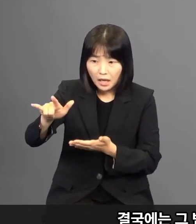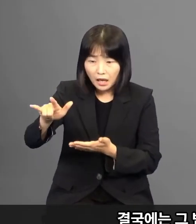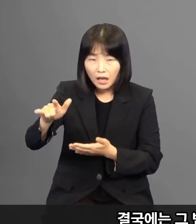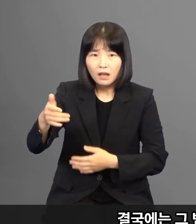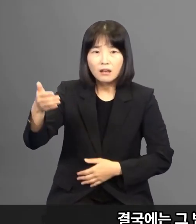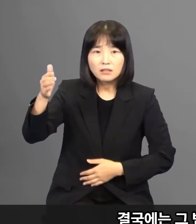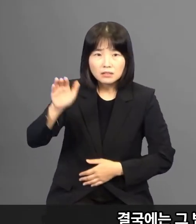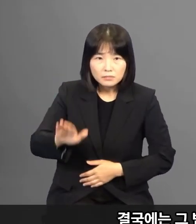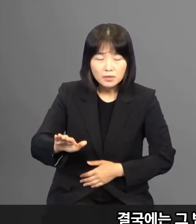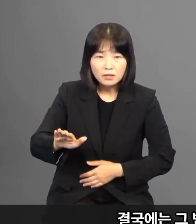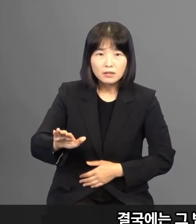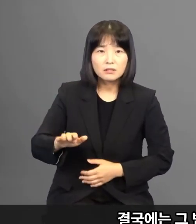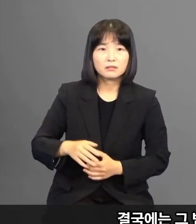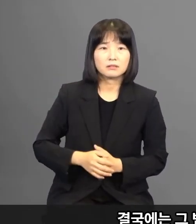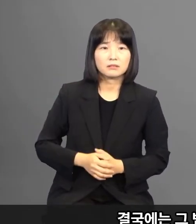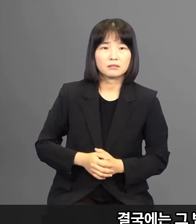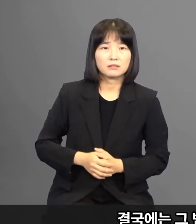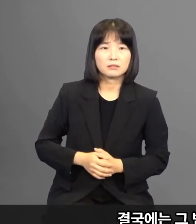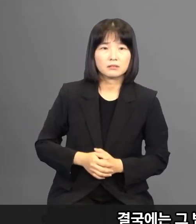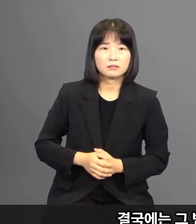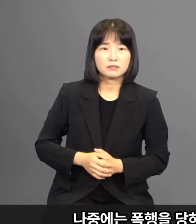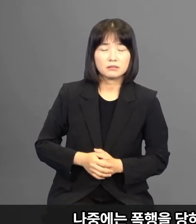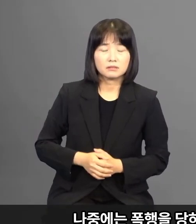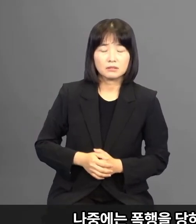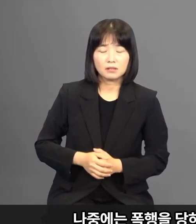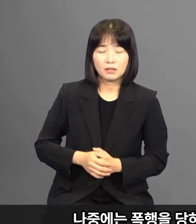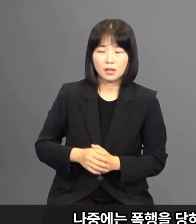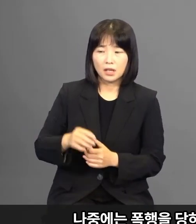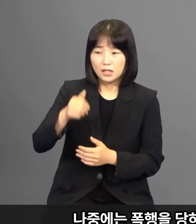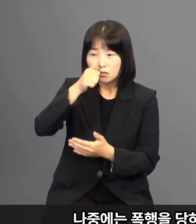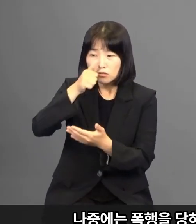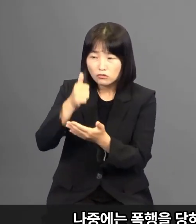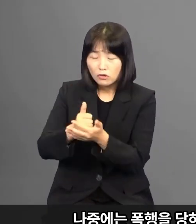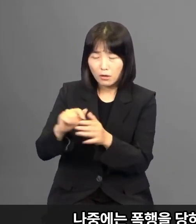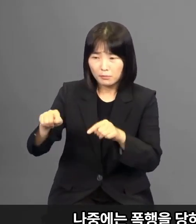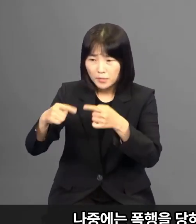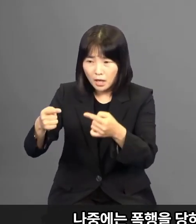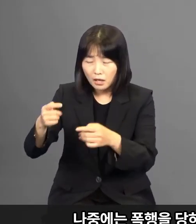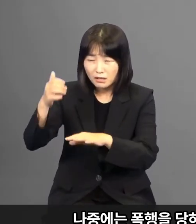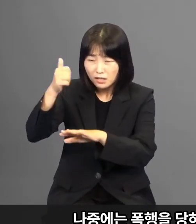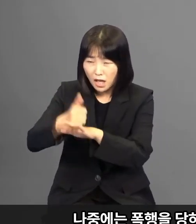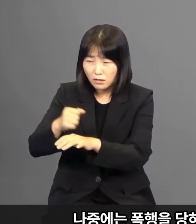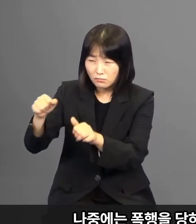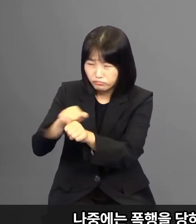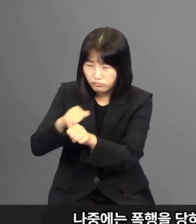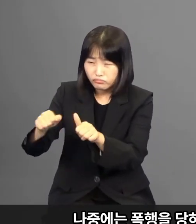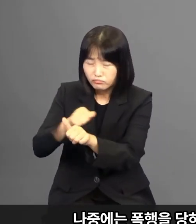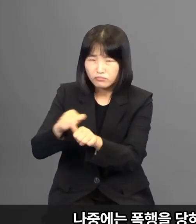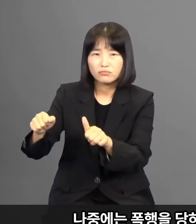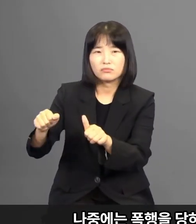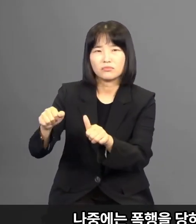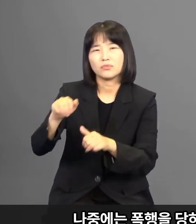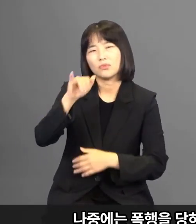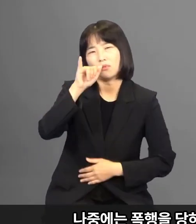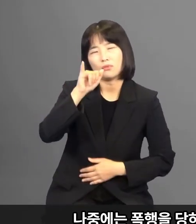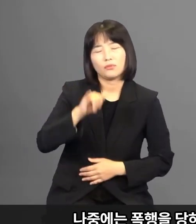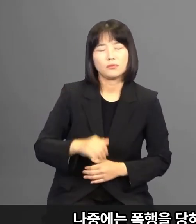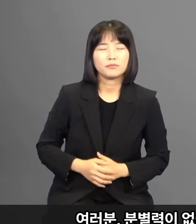갔다가 결국에는 그 범죄에 참여할 뿐만 아니라 나중에는 폭행을 당하는 그런 일들을 당하게 된